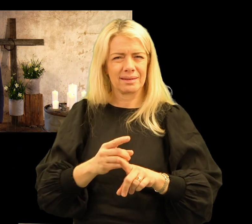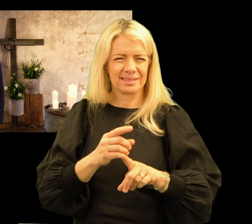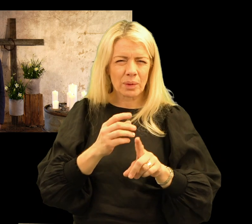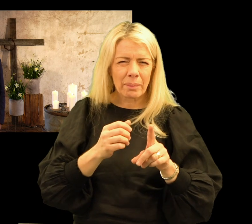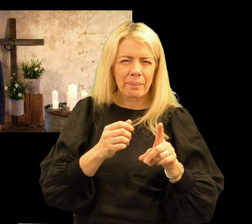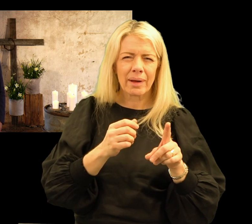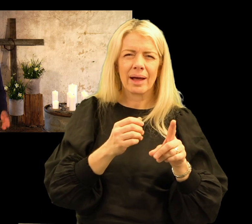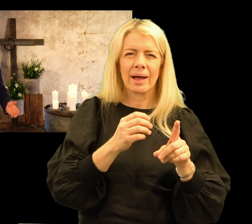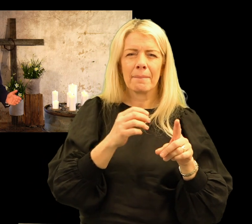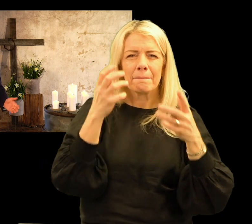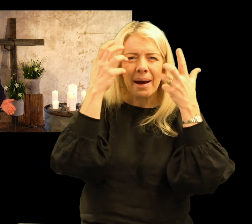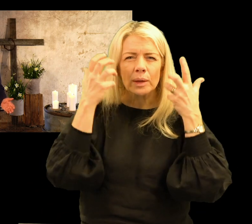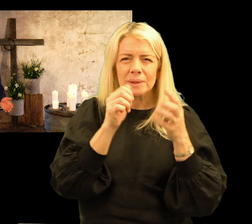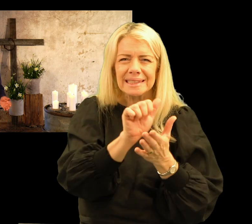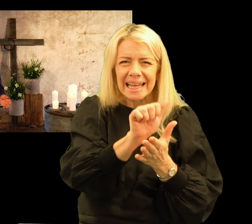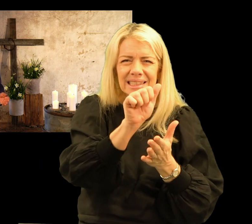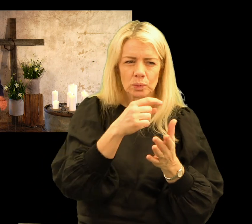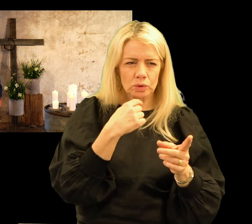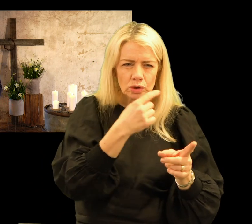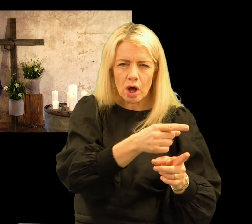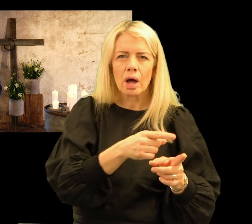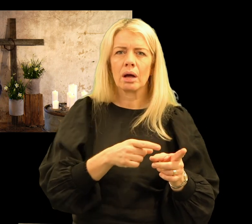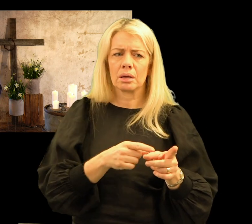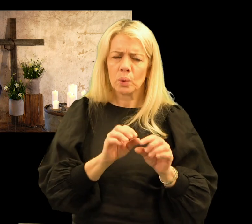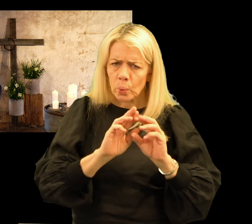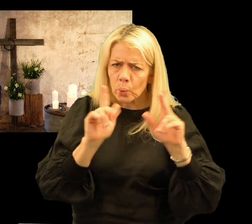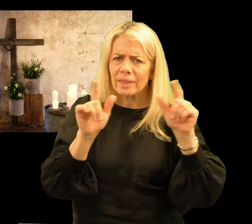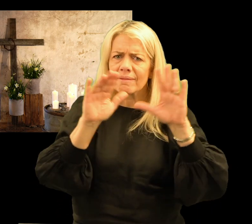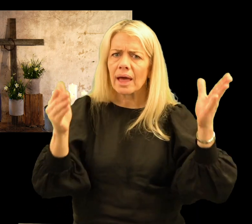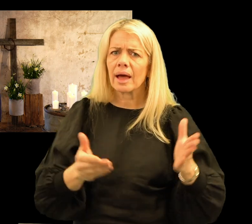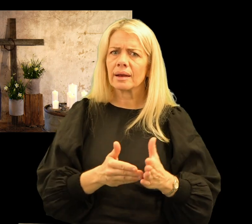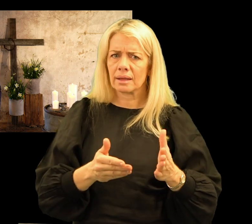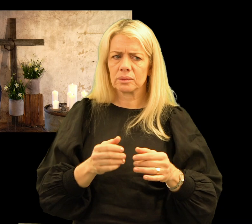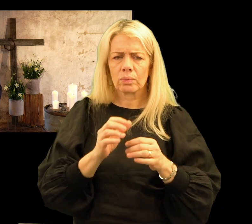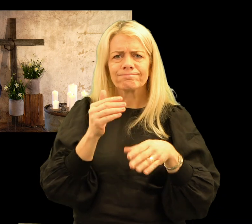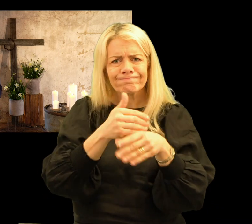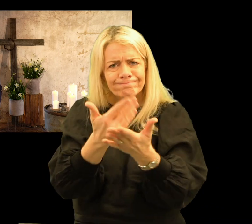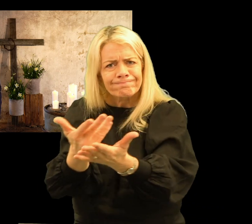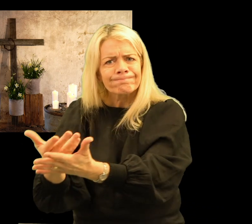läsas ifrån Markus 16. Gå ut över hela världen och förkunna evangeliet för hela skapelsen.